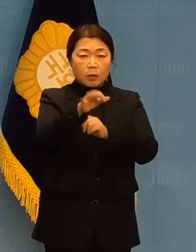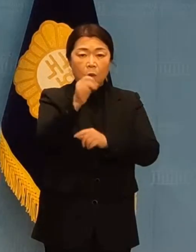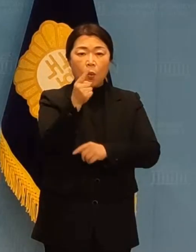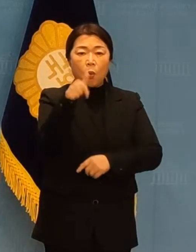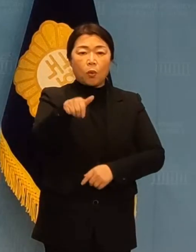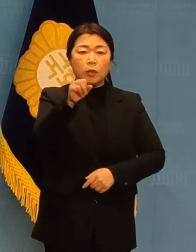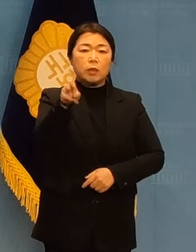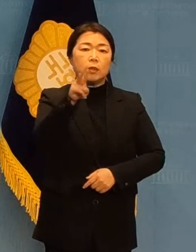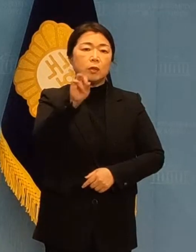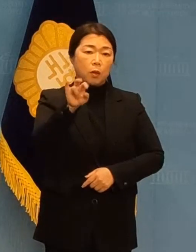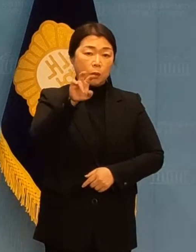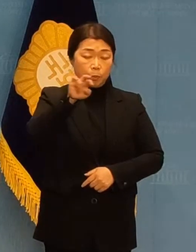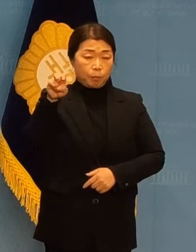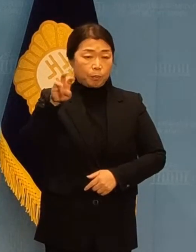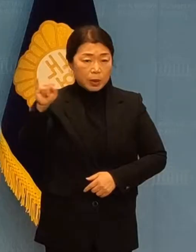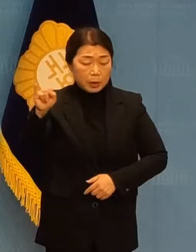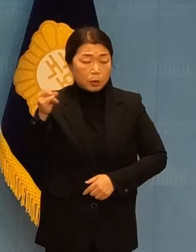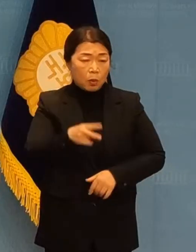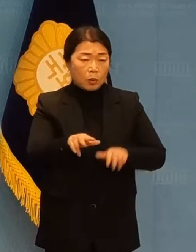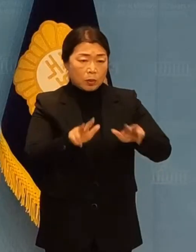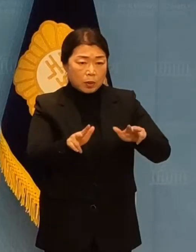그리고 현장에서 지휘한